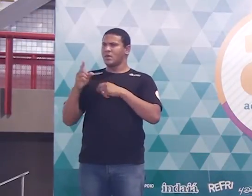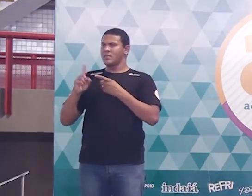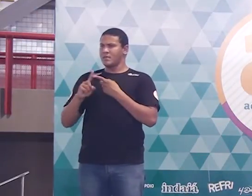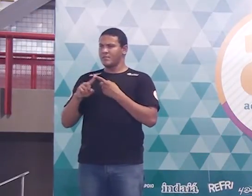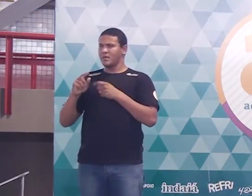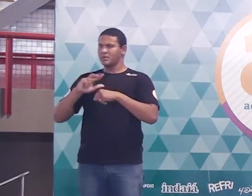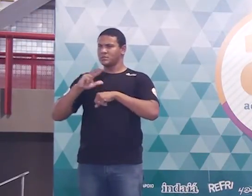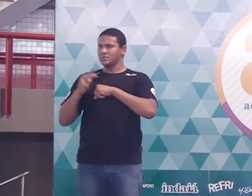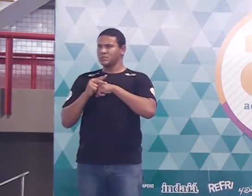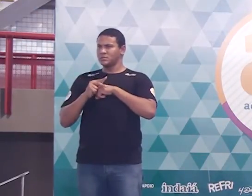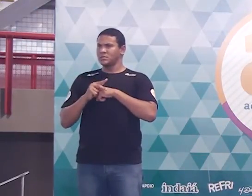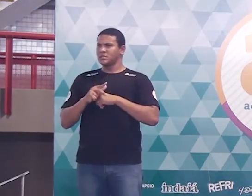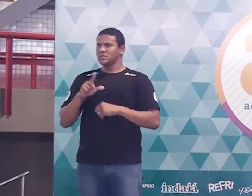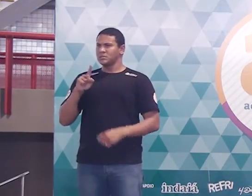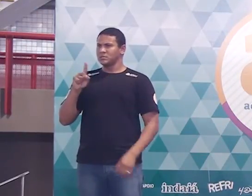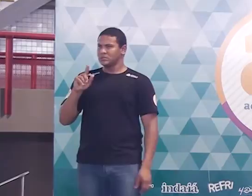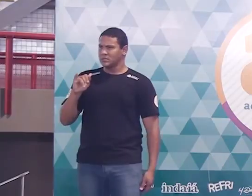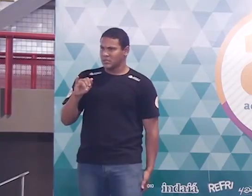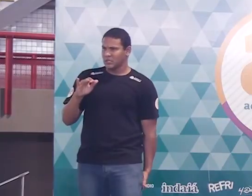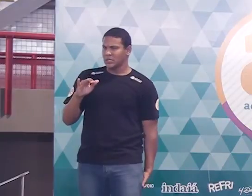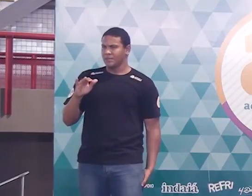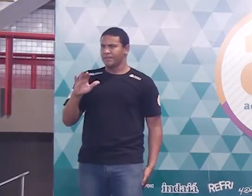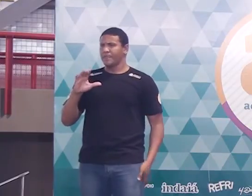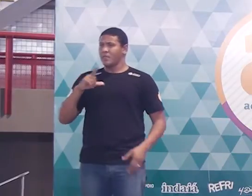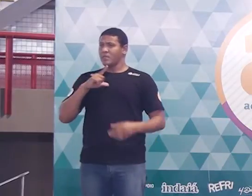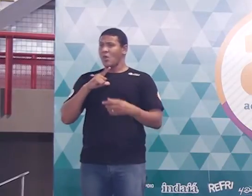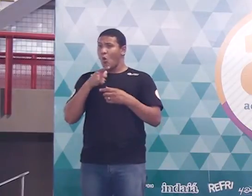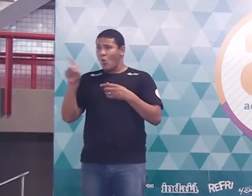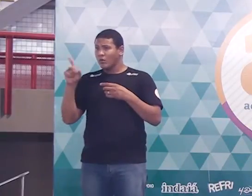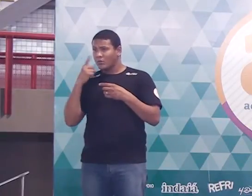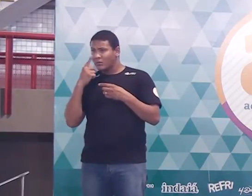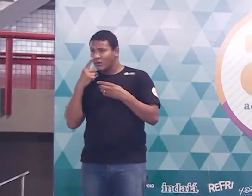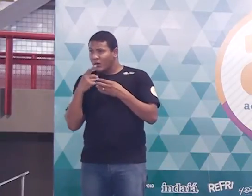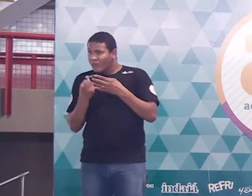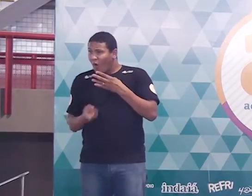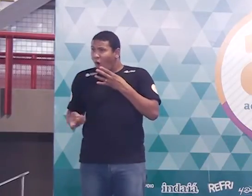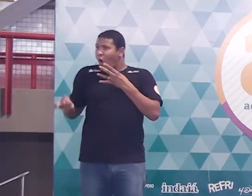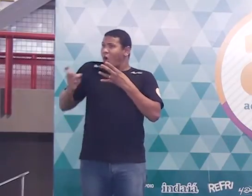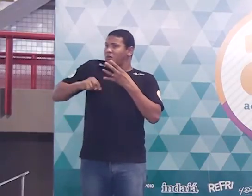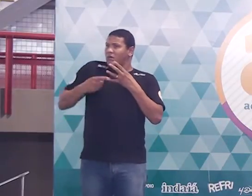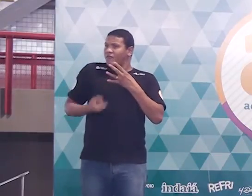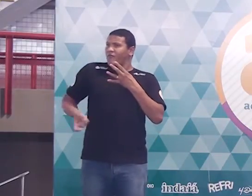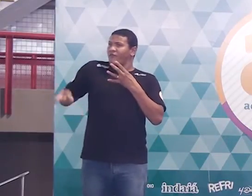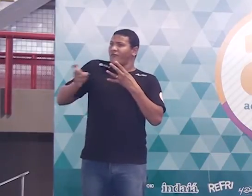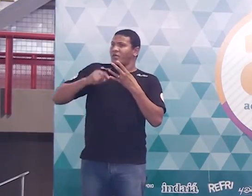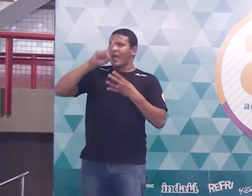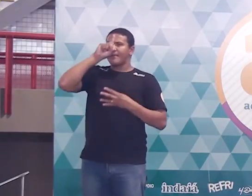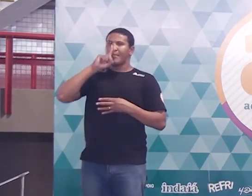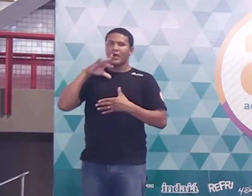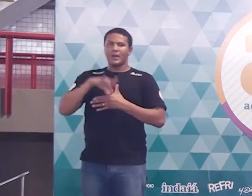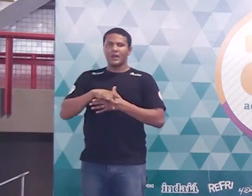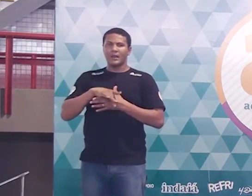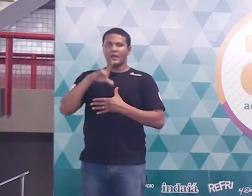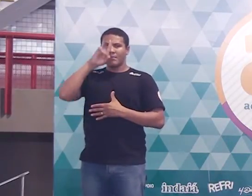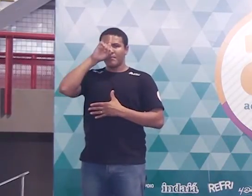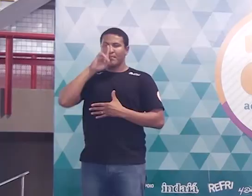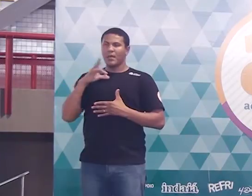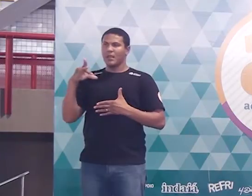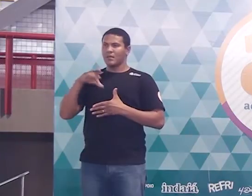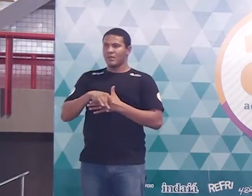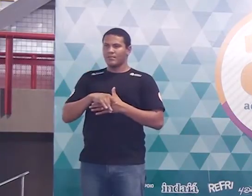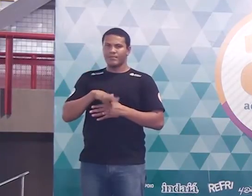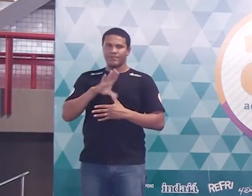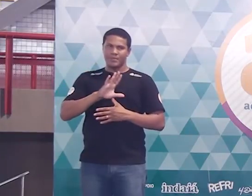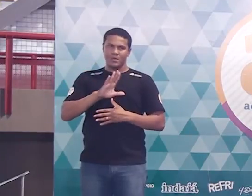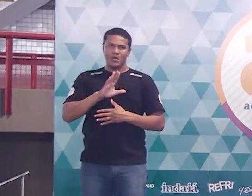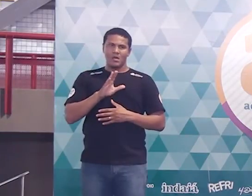E tem uma reemergindo. Qual é que está reemergindo? Febre amarela. Certo? A malária não é